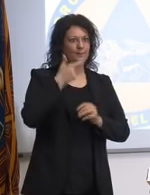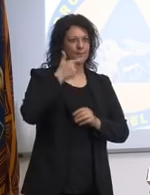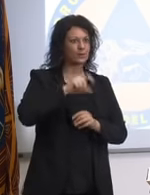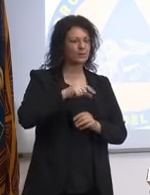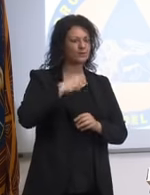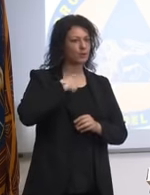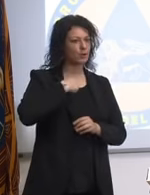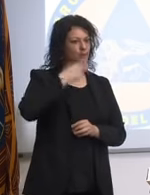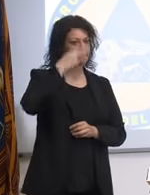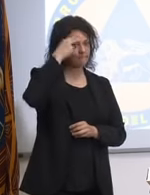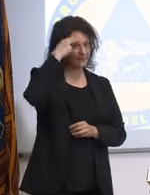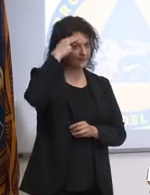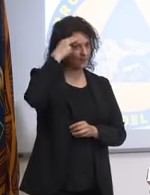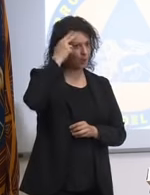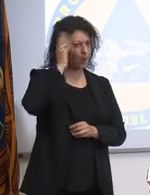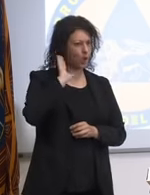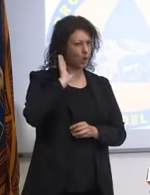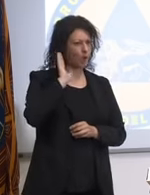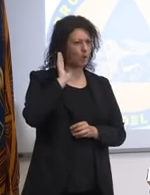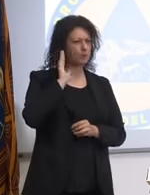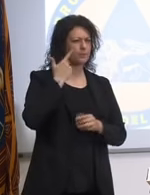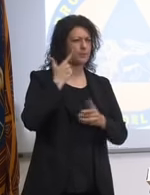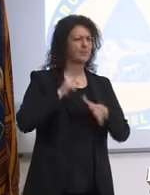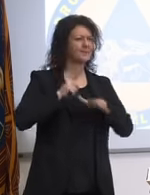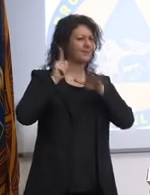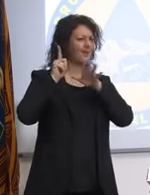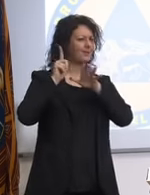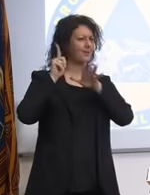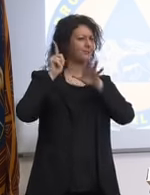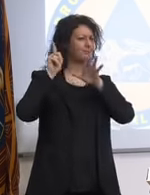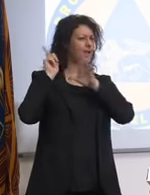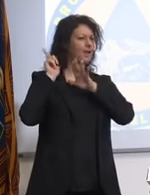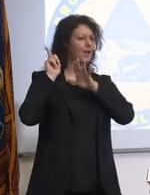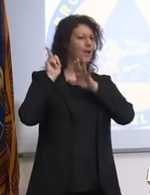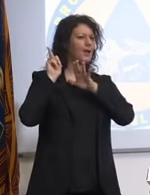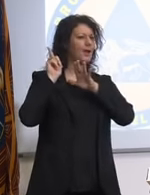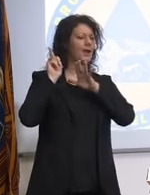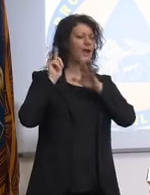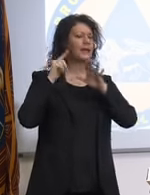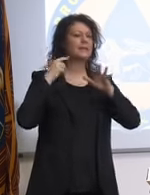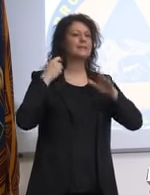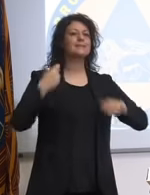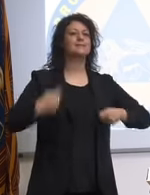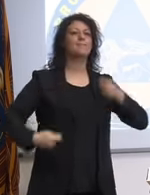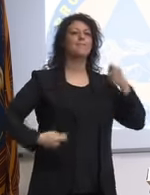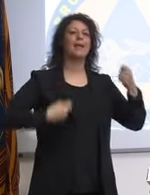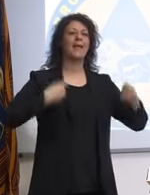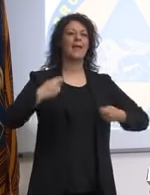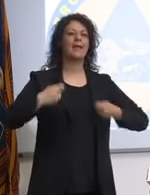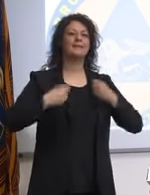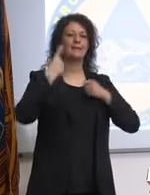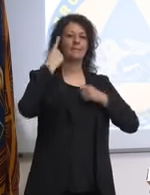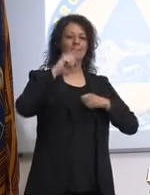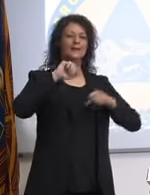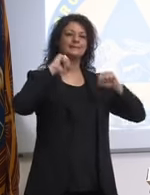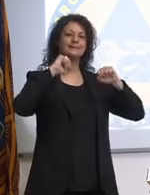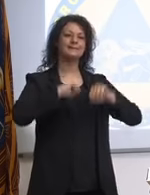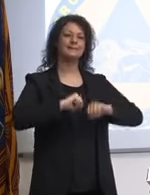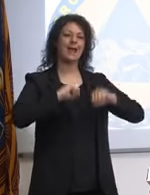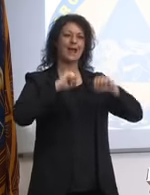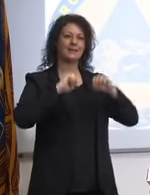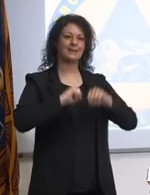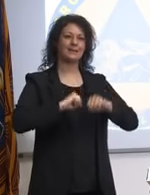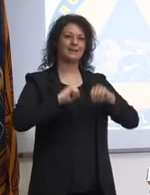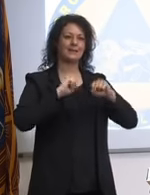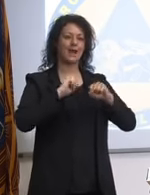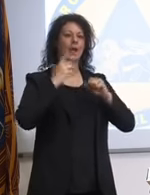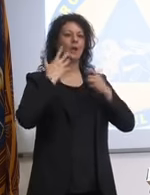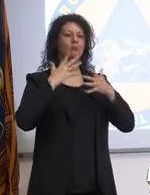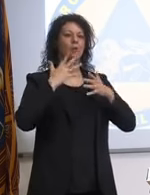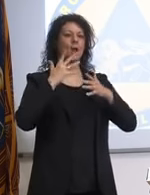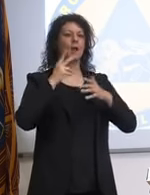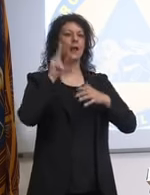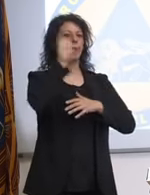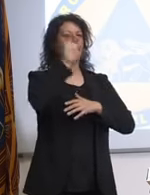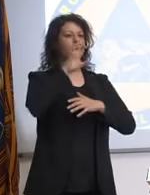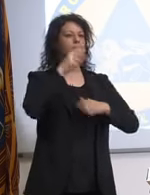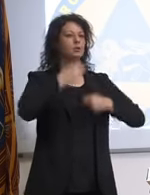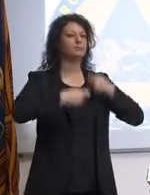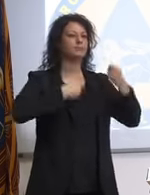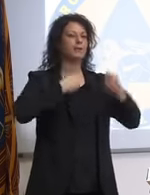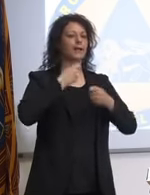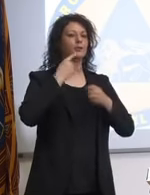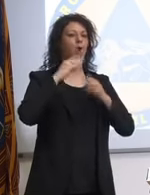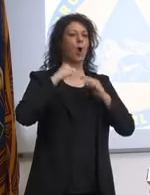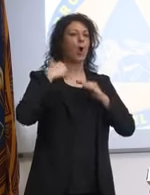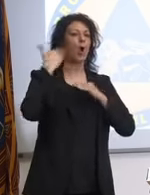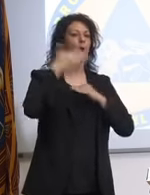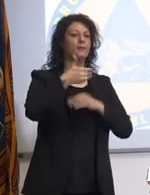che parliamo ancora di settimane fa, che la spesa sanitaria straordinaria aveva superato i 100 milioni, c'erano altre